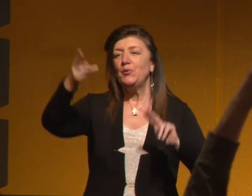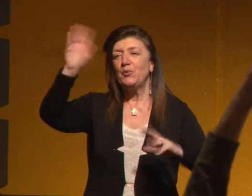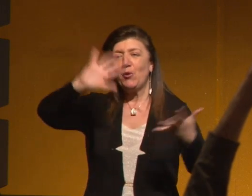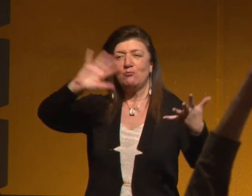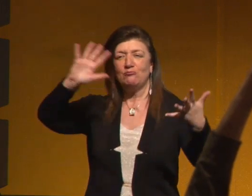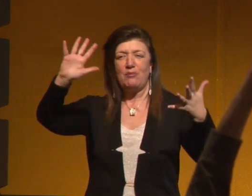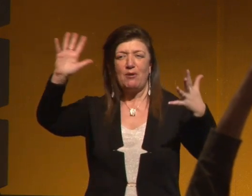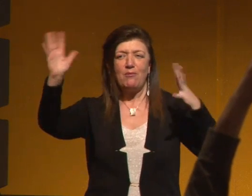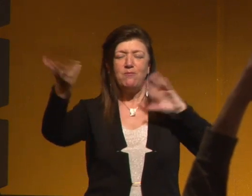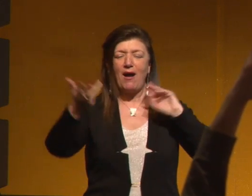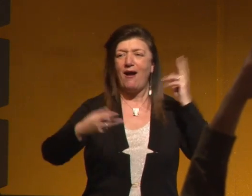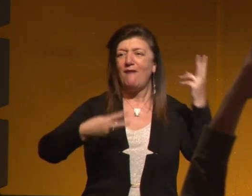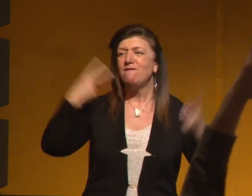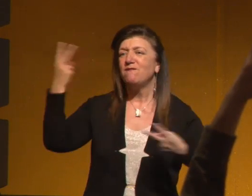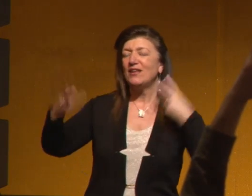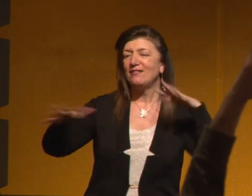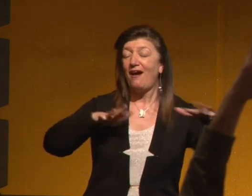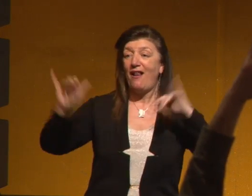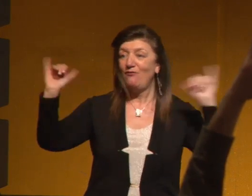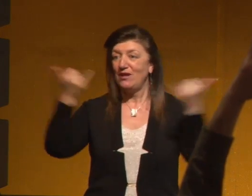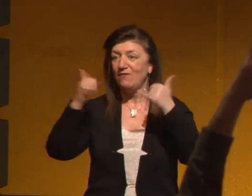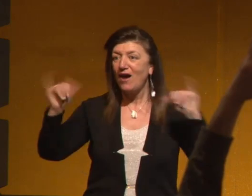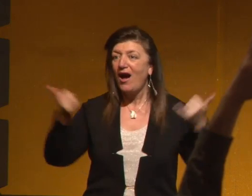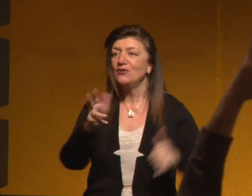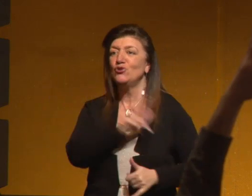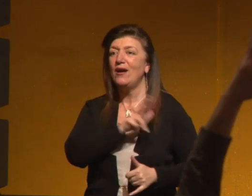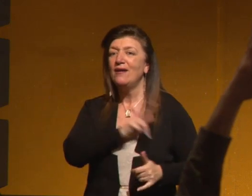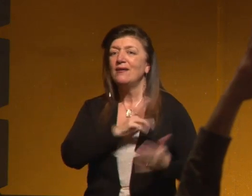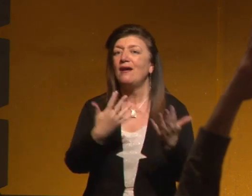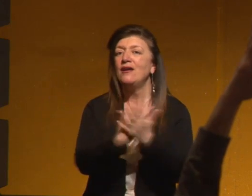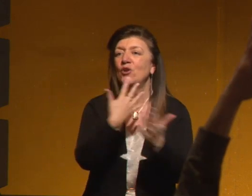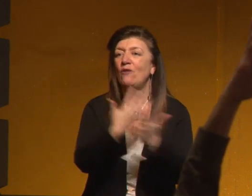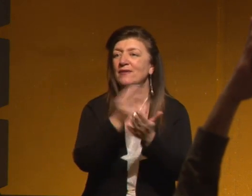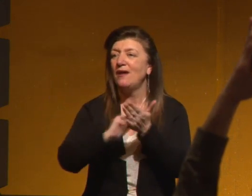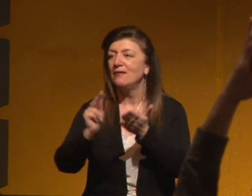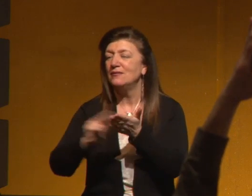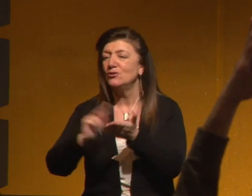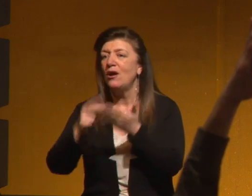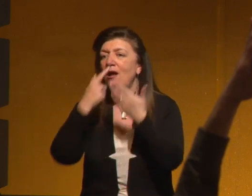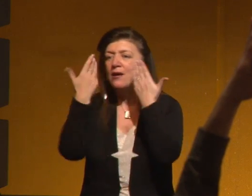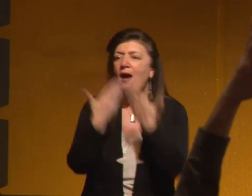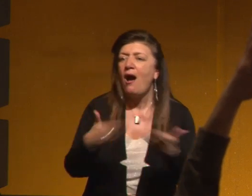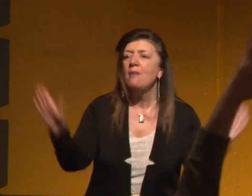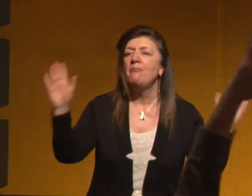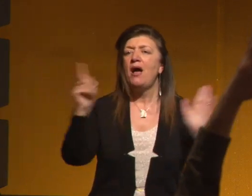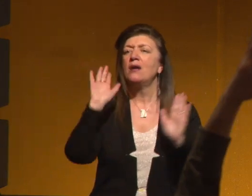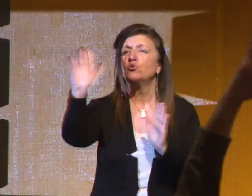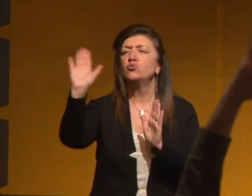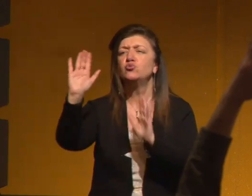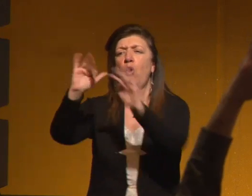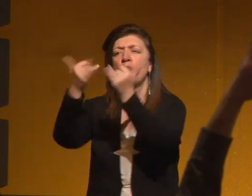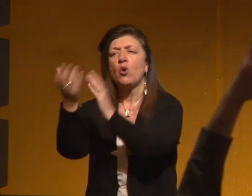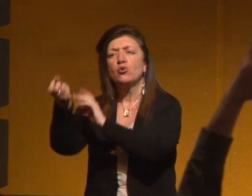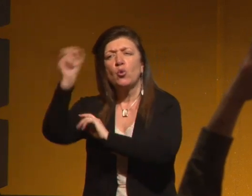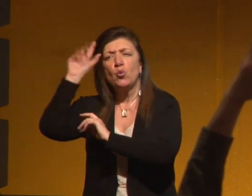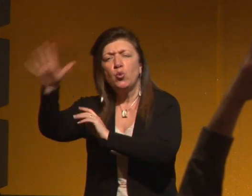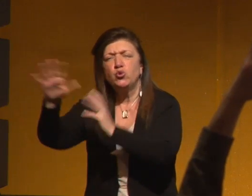soprattutto le nuove generazioni ricca di novità editoriali e aperta a contaminazioni che abbraccia una produzione culturale nella sua complessità